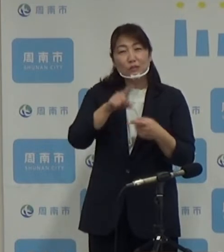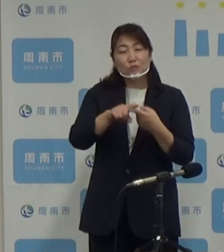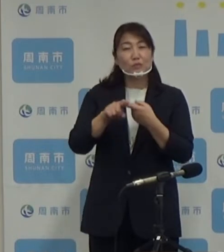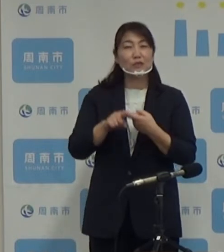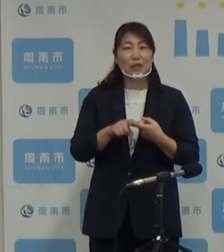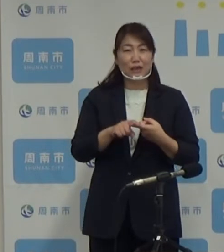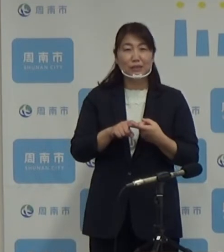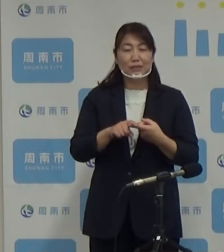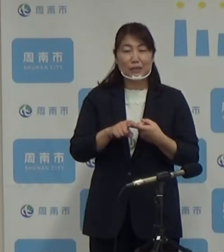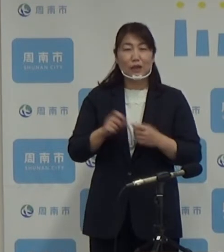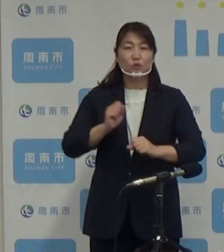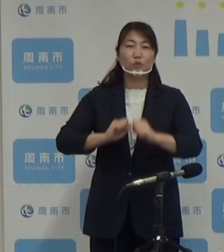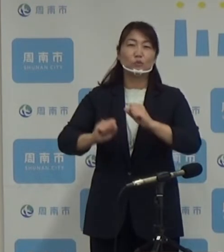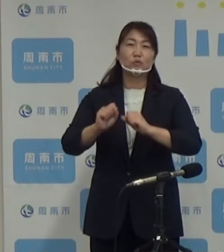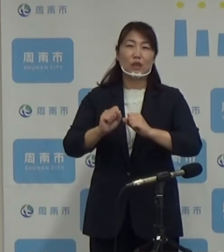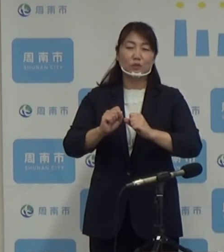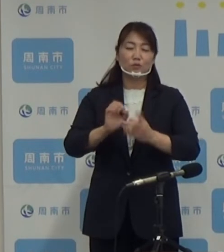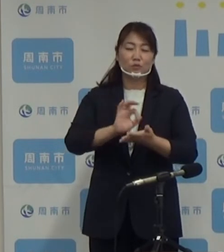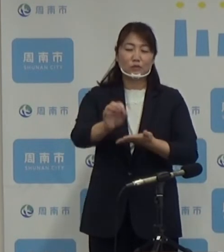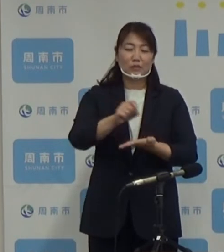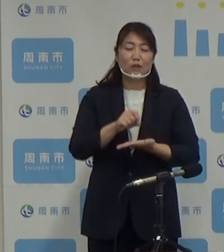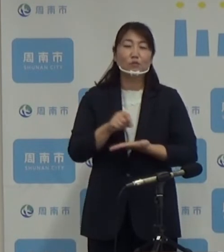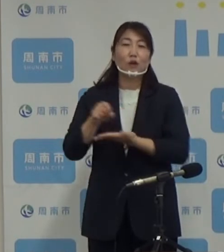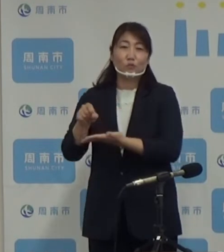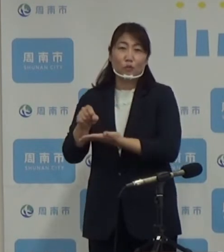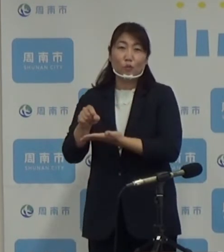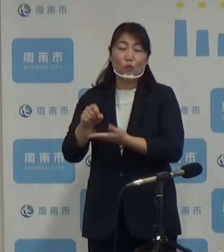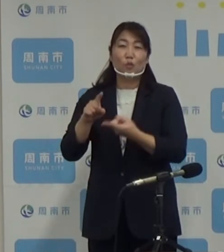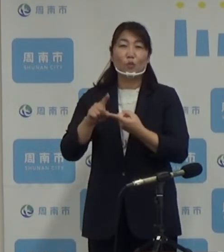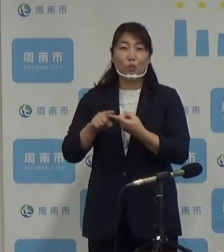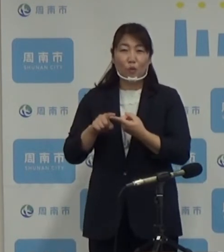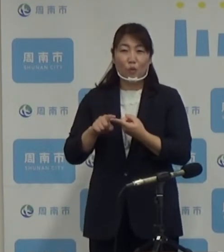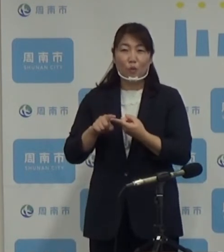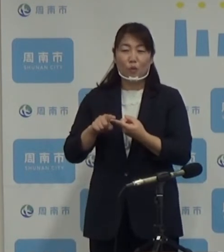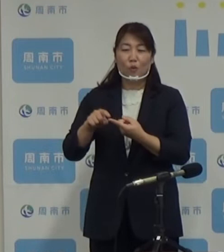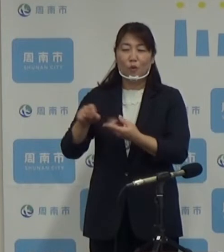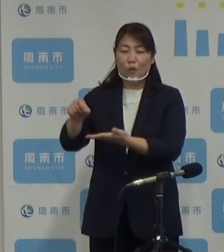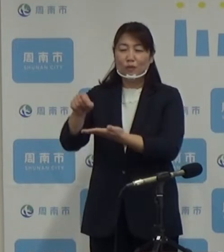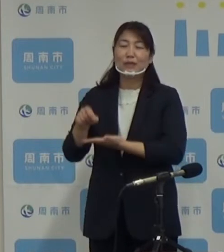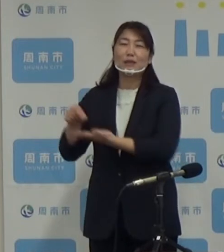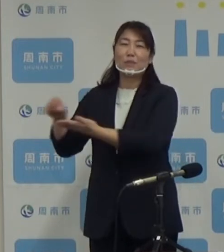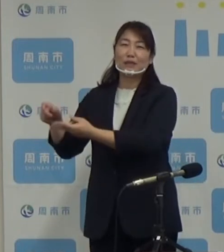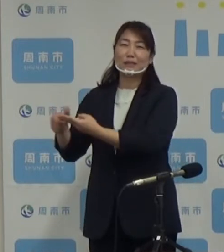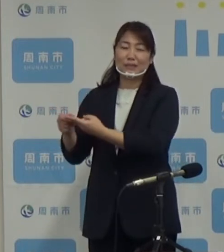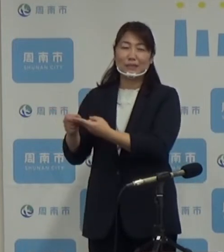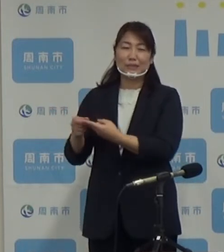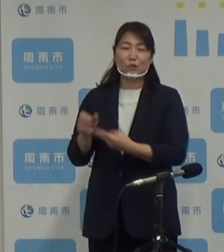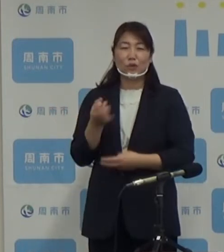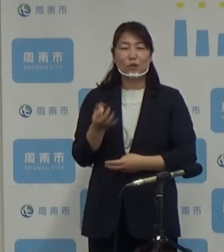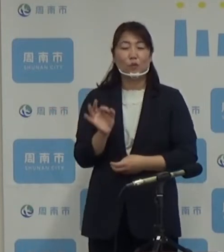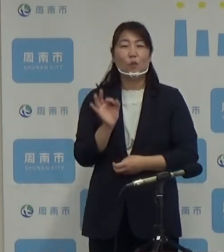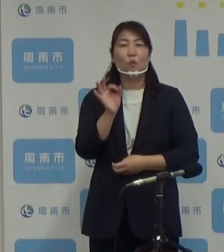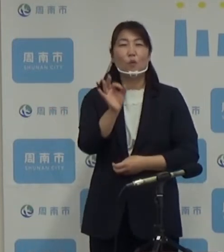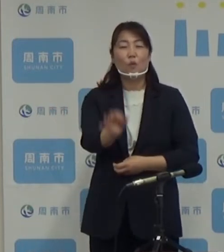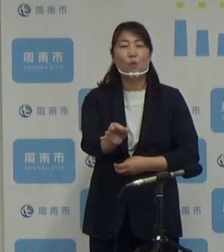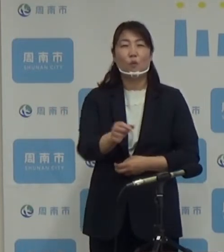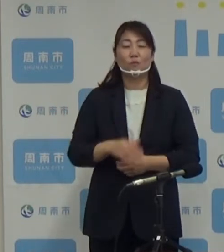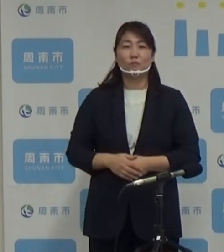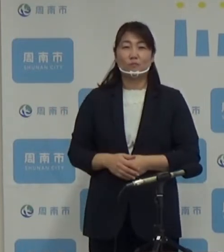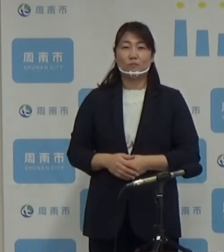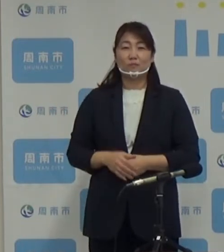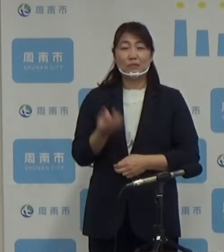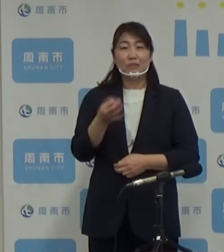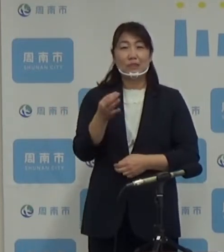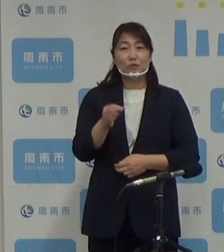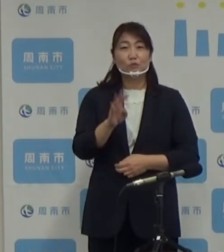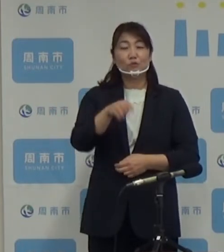と連携して取り組むテイクアウトおよびデリバリーにかかる費用を補助いたします補助金額は